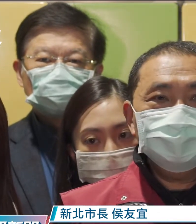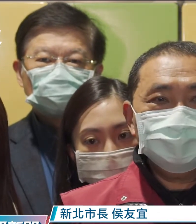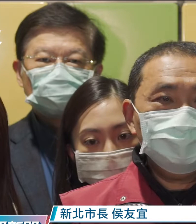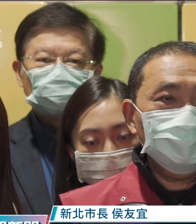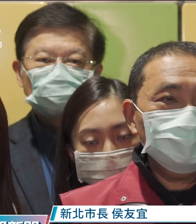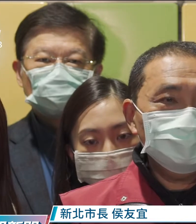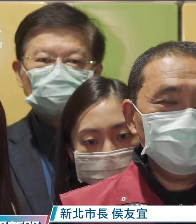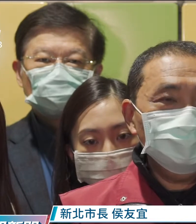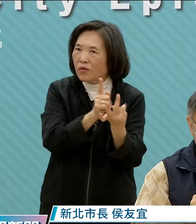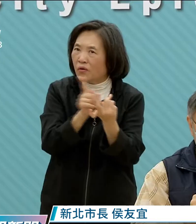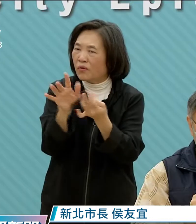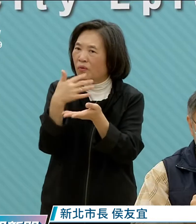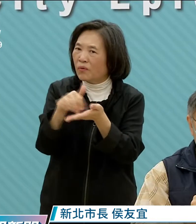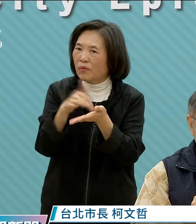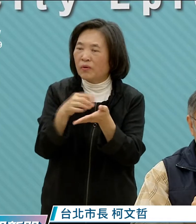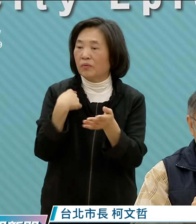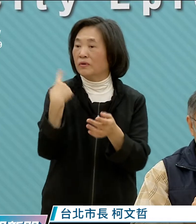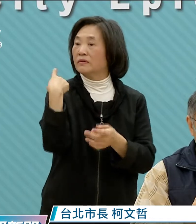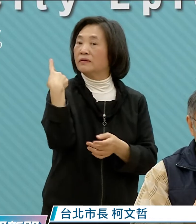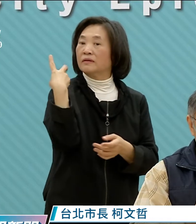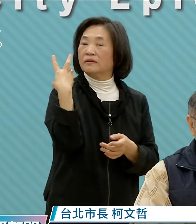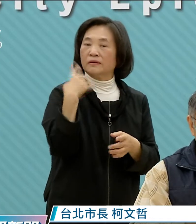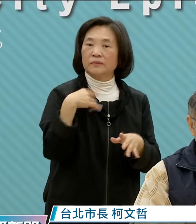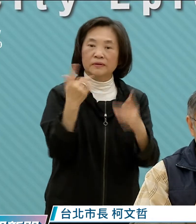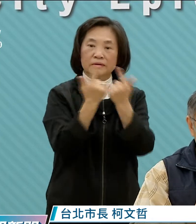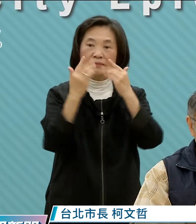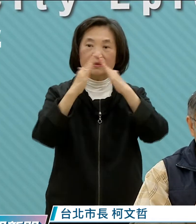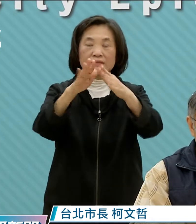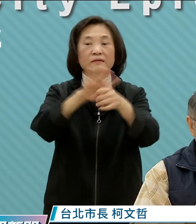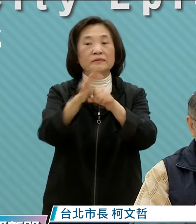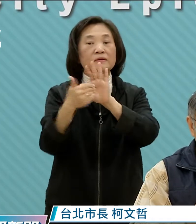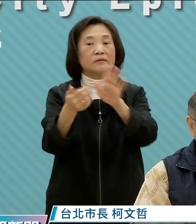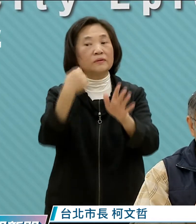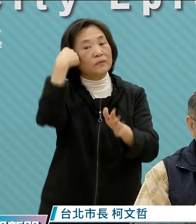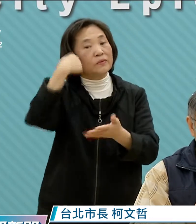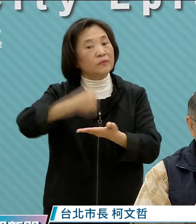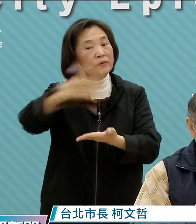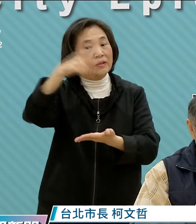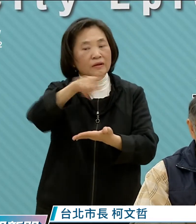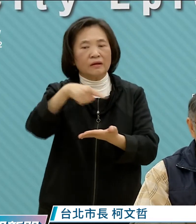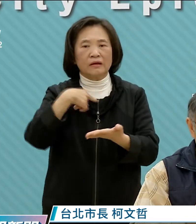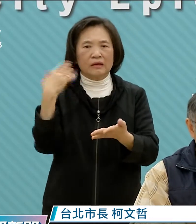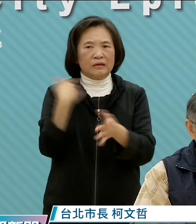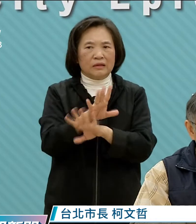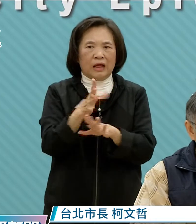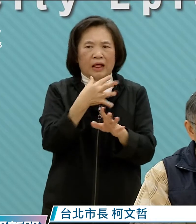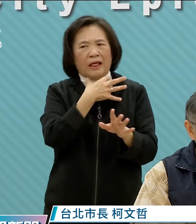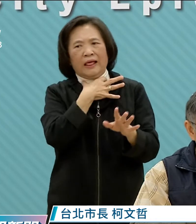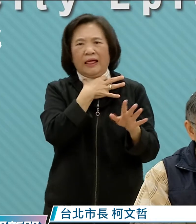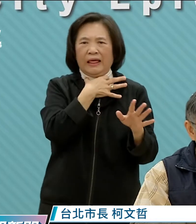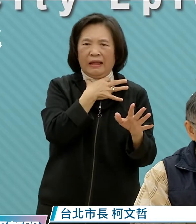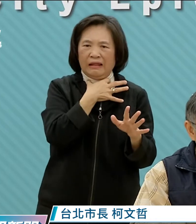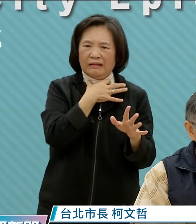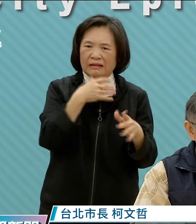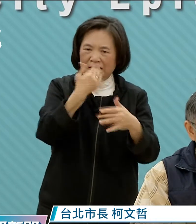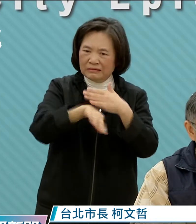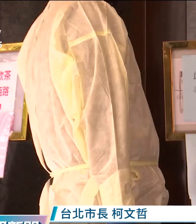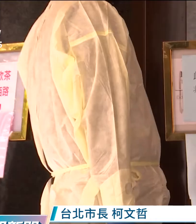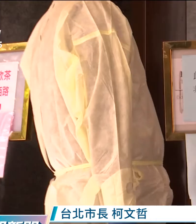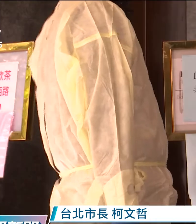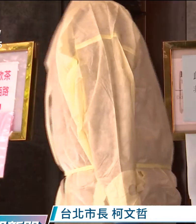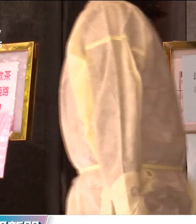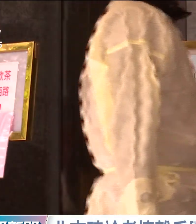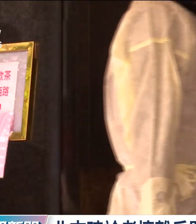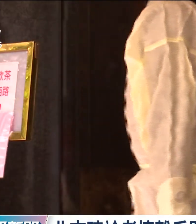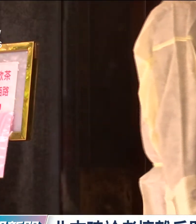段最坏打算的。 这几天台北市的防疫旅馆就得到极限了，大概只剩下1%的床位而已。